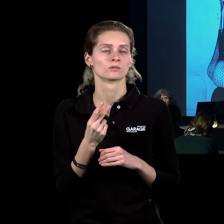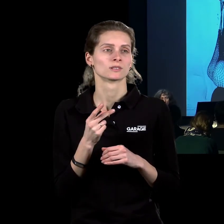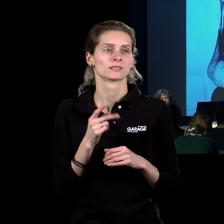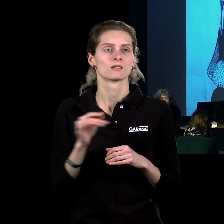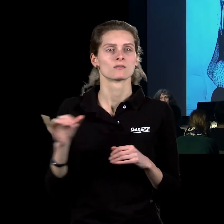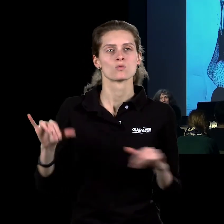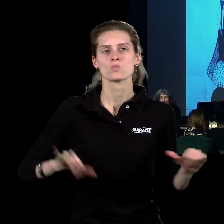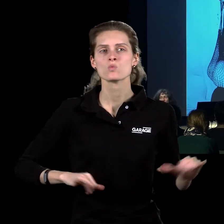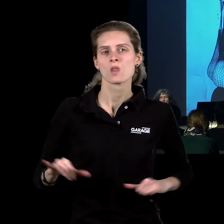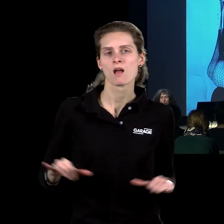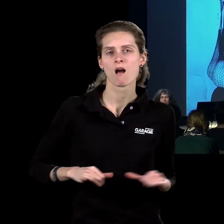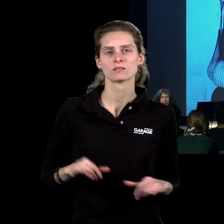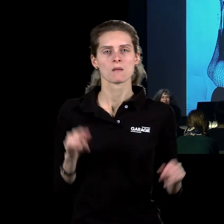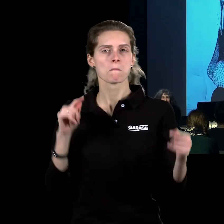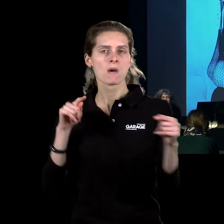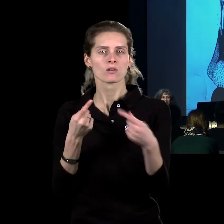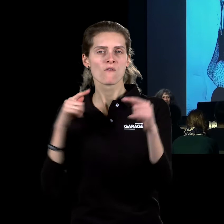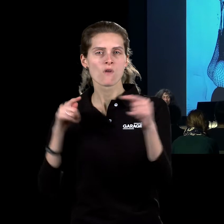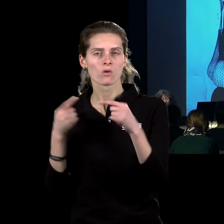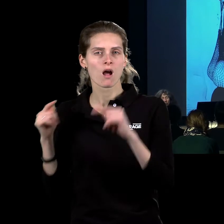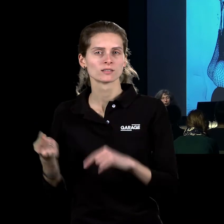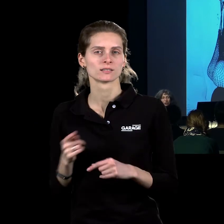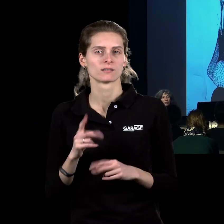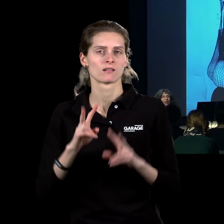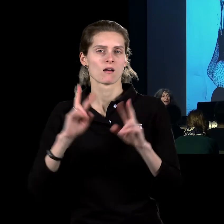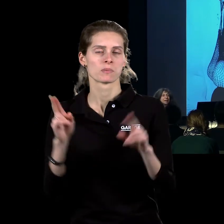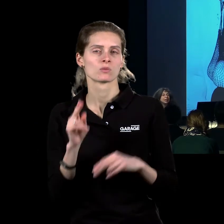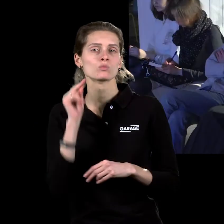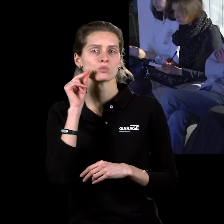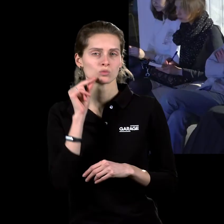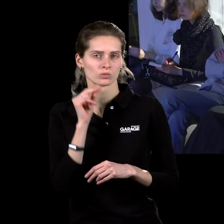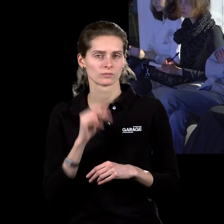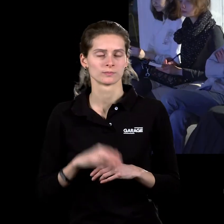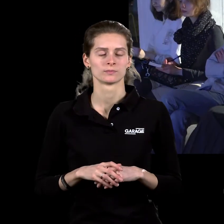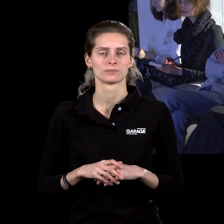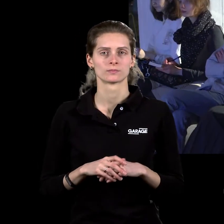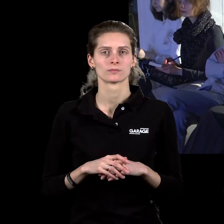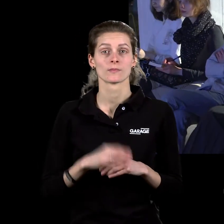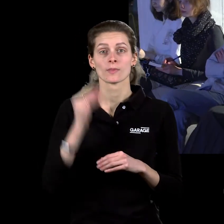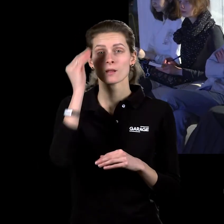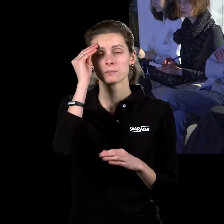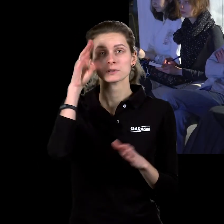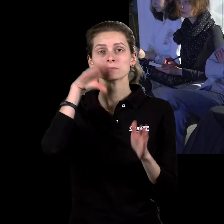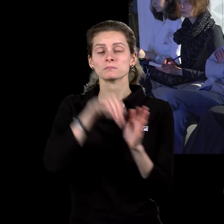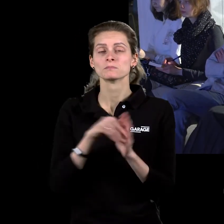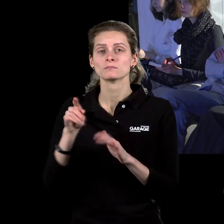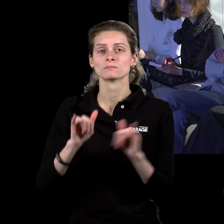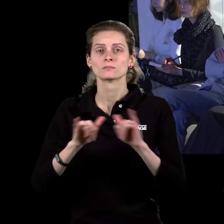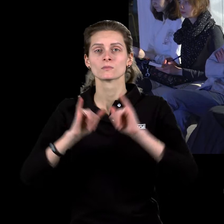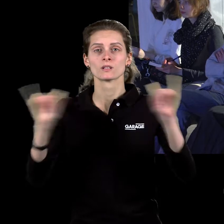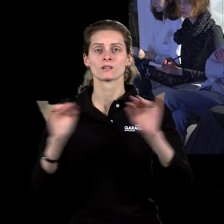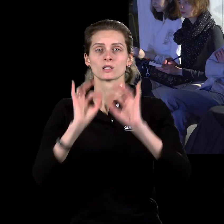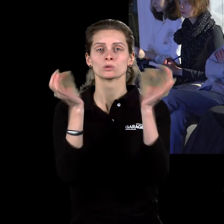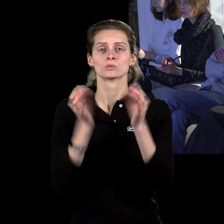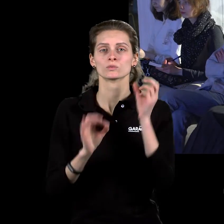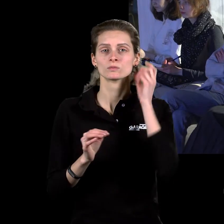хулиганская, столь же провокативная, как и ее коллеги мужского пола. И контекст, в котором она развивает действительно